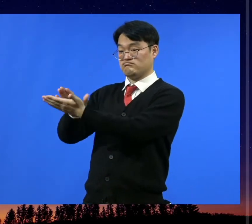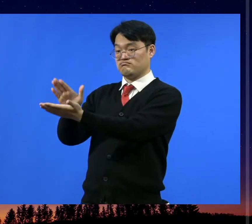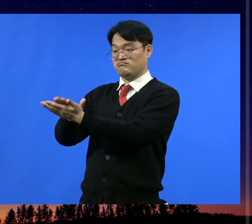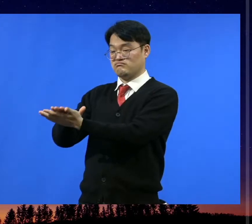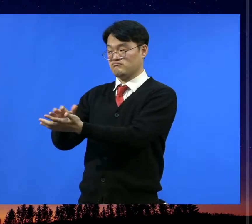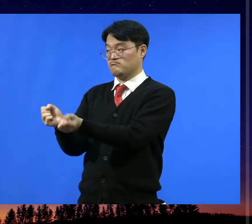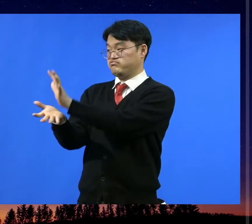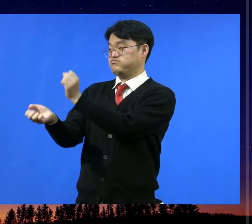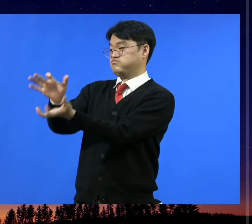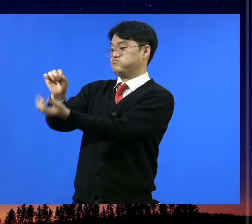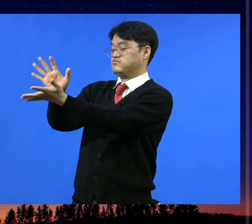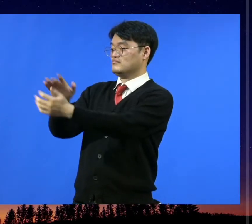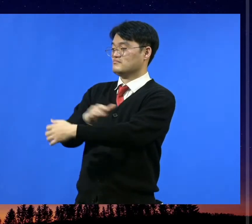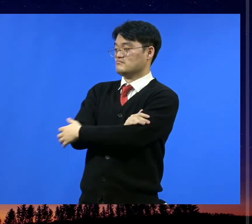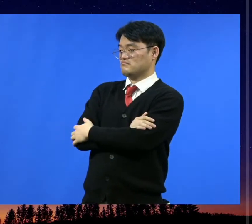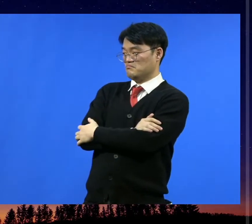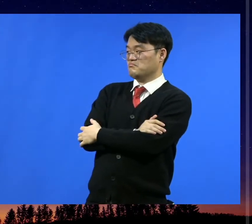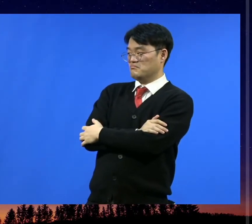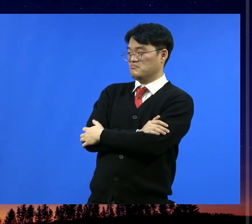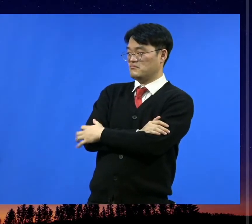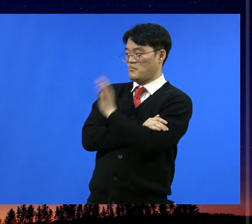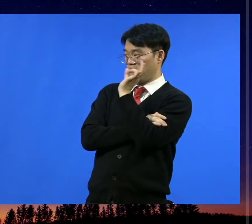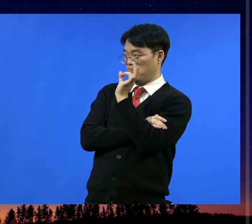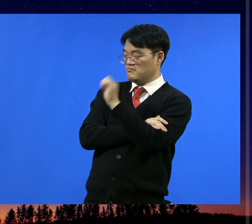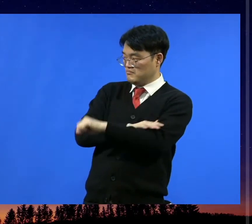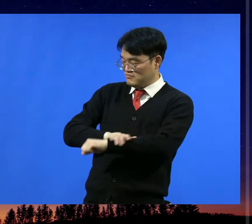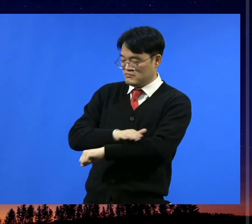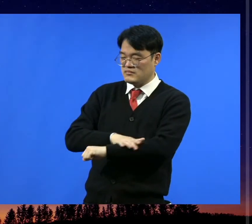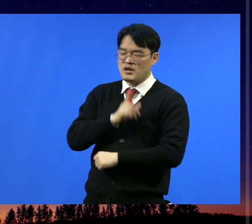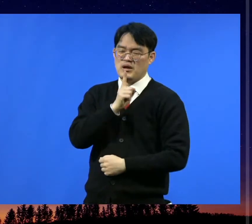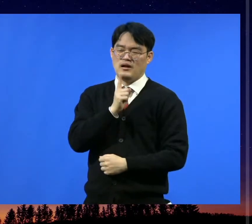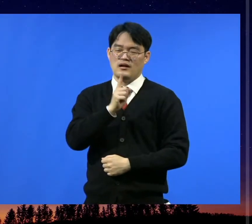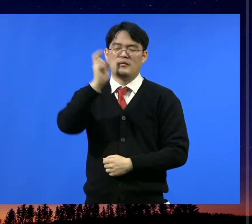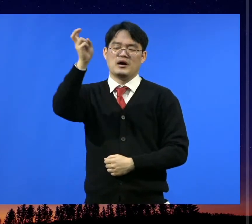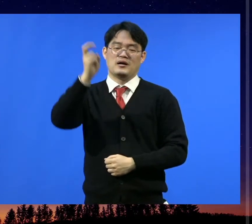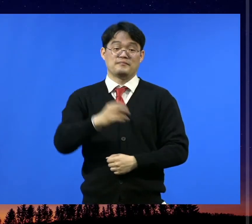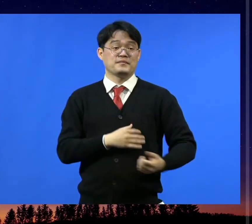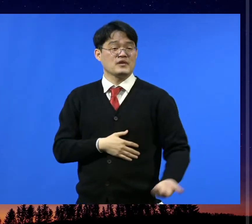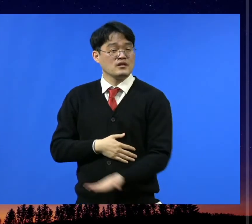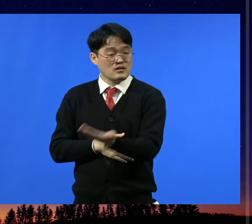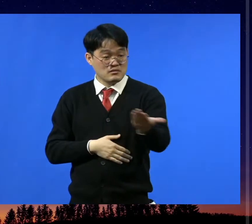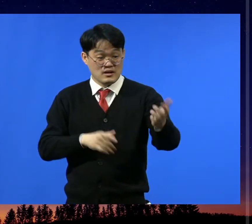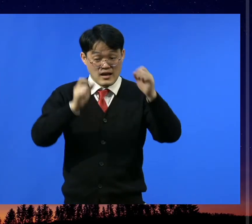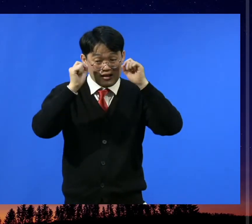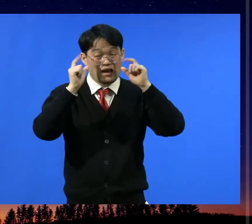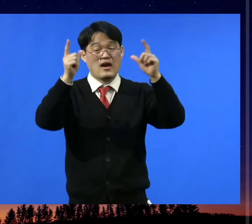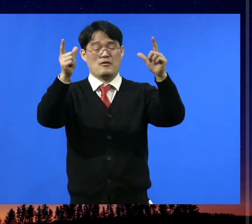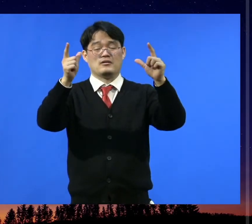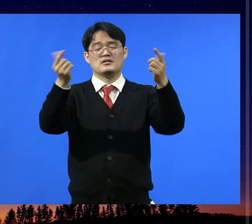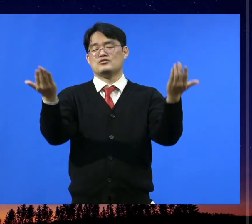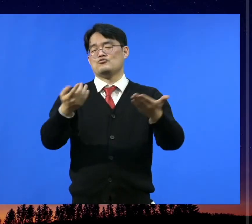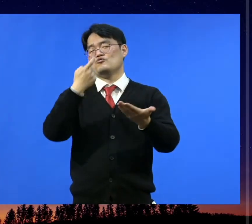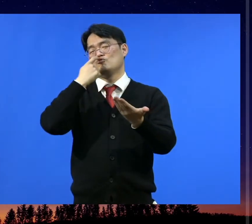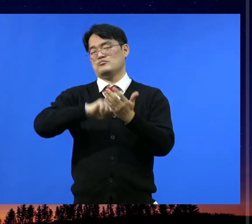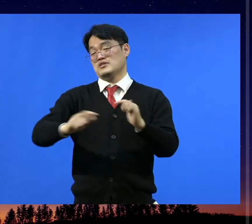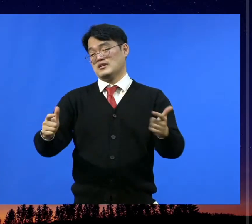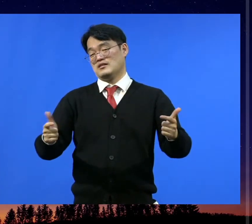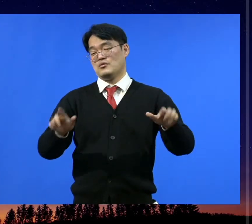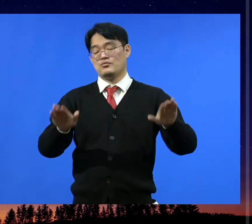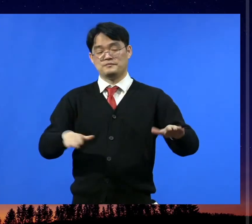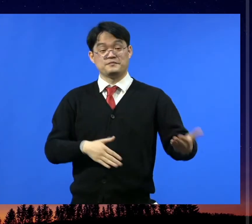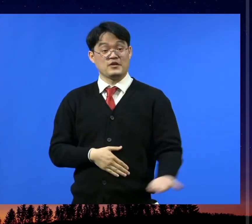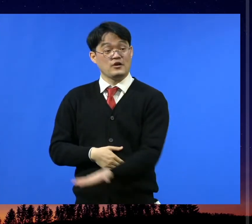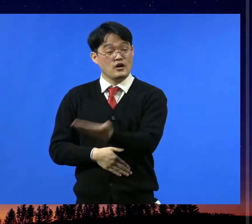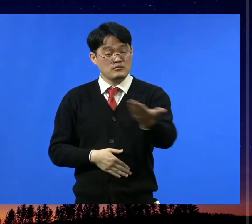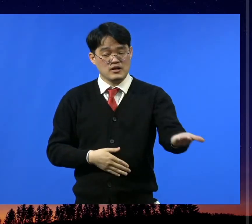여러분, 오늘 우리가 깨어있는 게 제일 관건입니다. 깨어있는 게 여러분 쉬운 것 같습니까? 어렵습니다. 오늘도 여러분들이